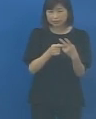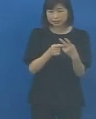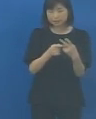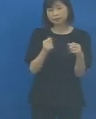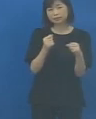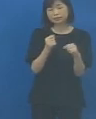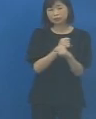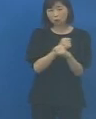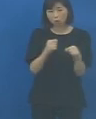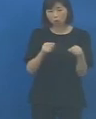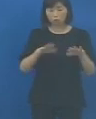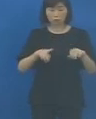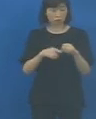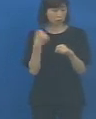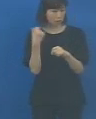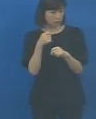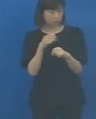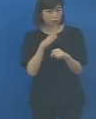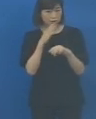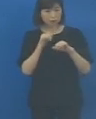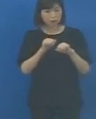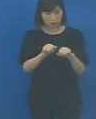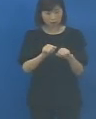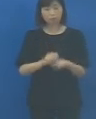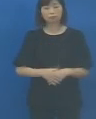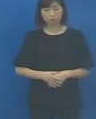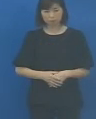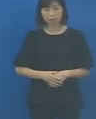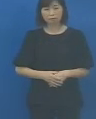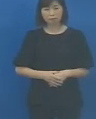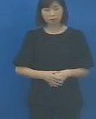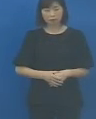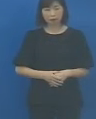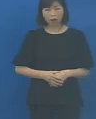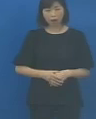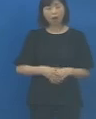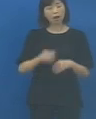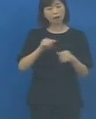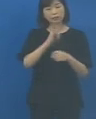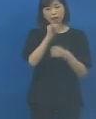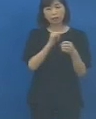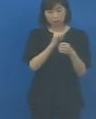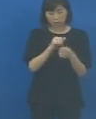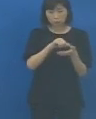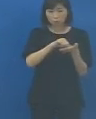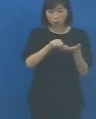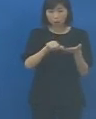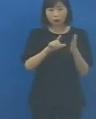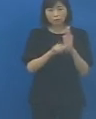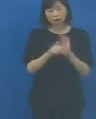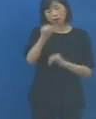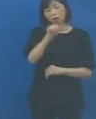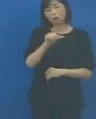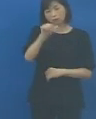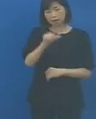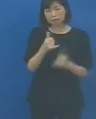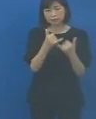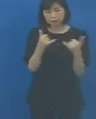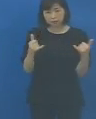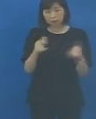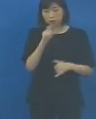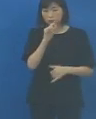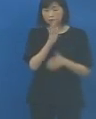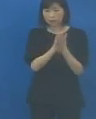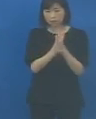をさせていただき、トリフルでエントリーをしていただきますと、5000名の方に、鳥取ゆかりの品をお送